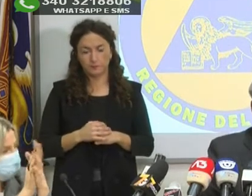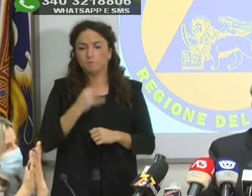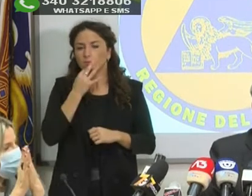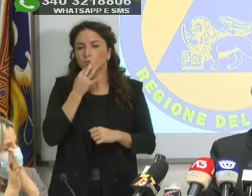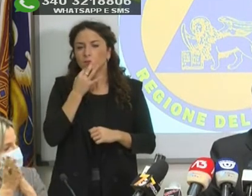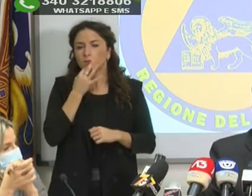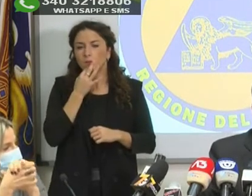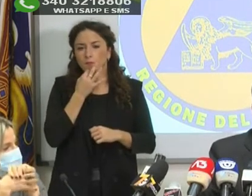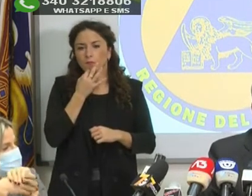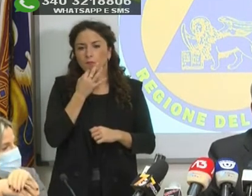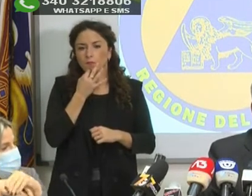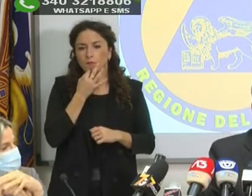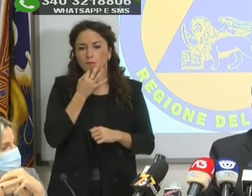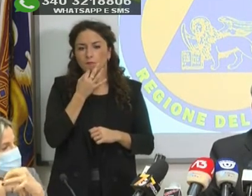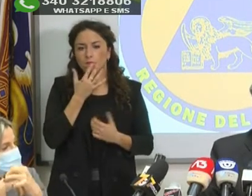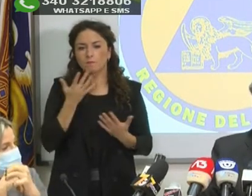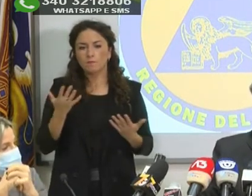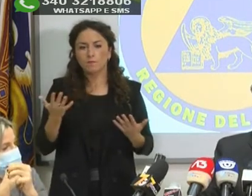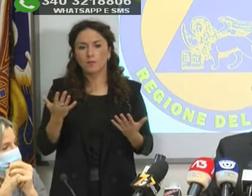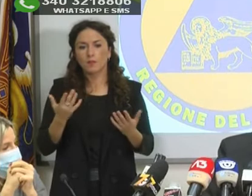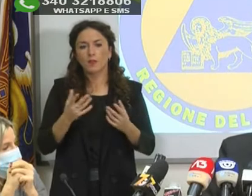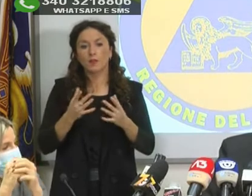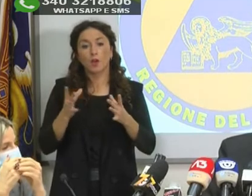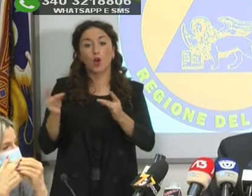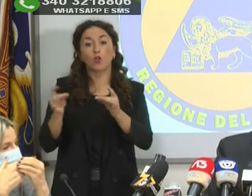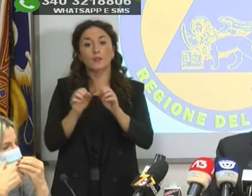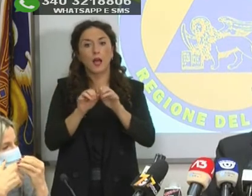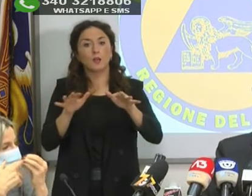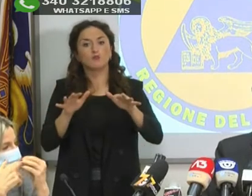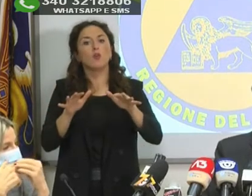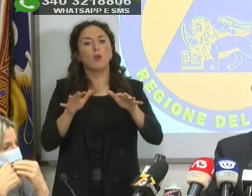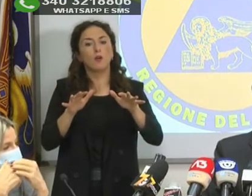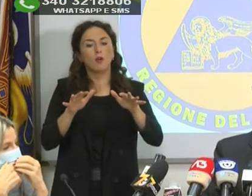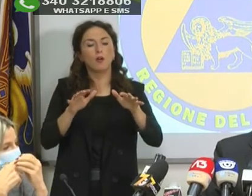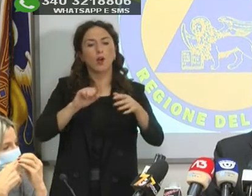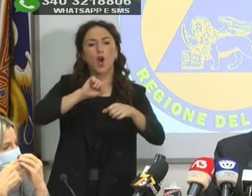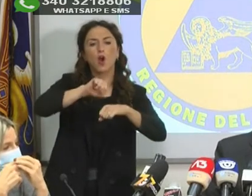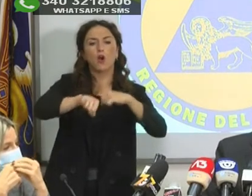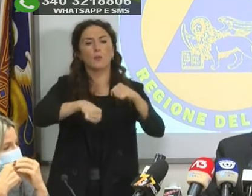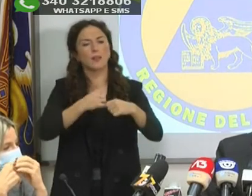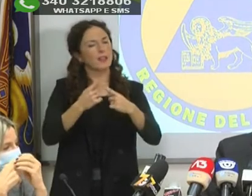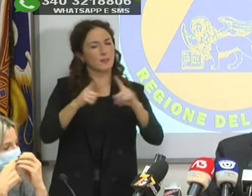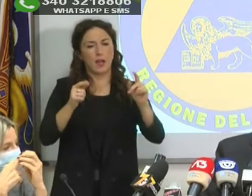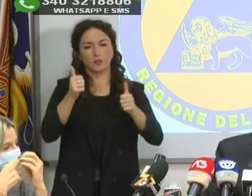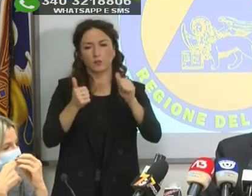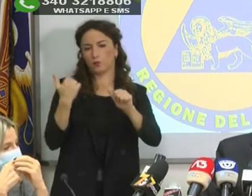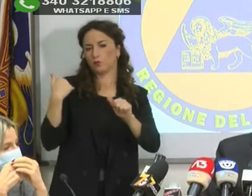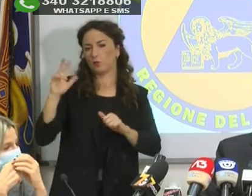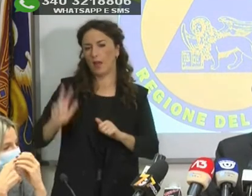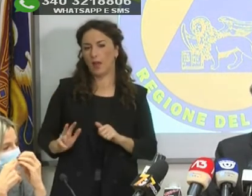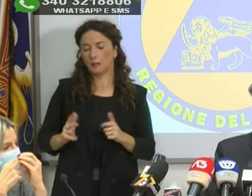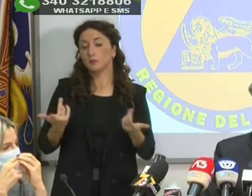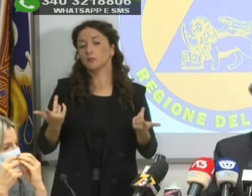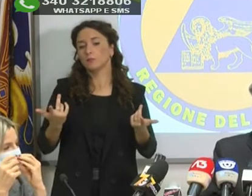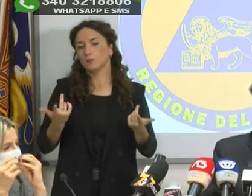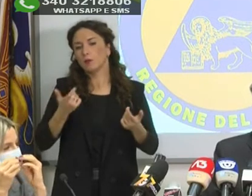il comportamento del contagio è diverso rispetto a quello di marzo. Probabilmente questo è dovuto a tutta una